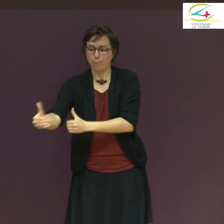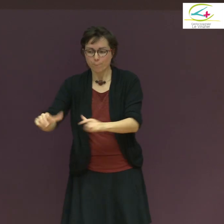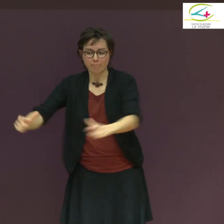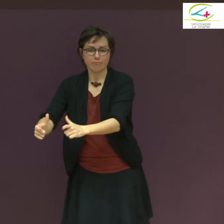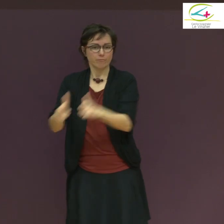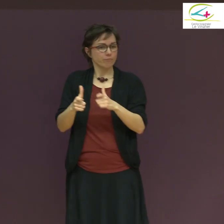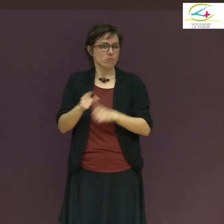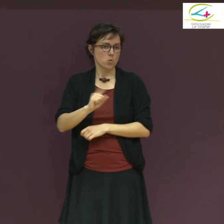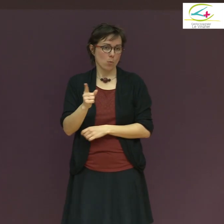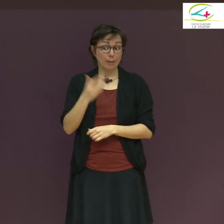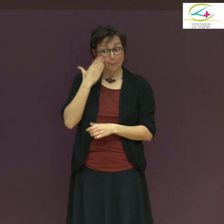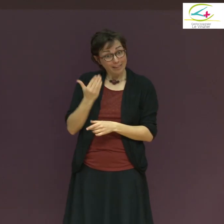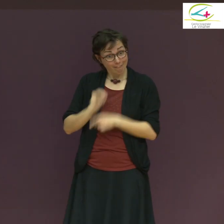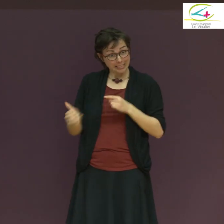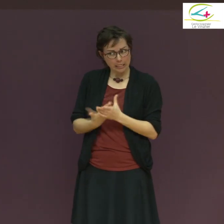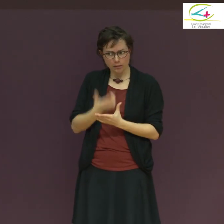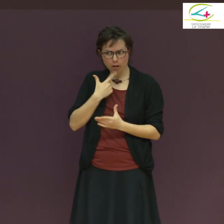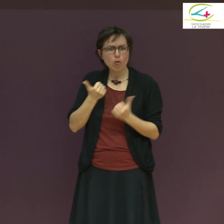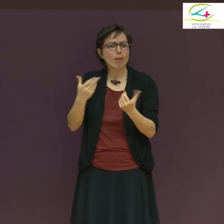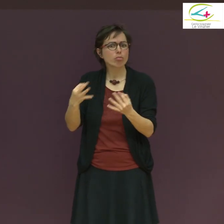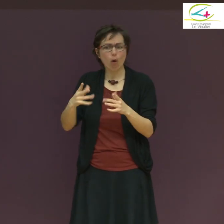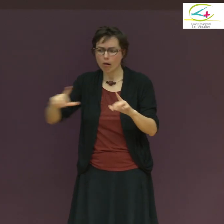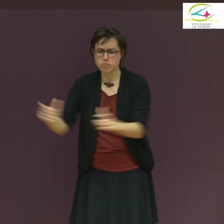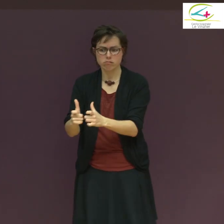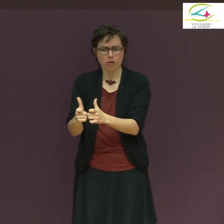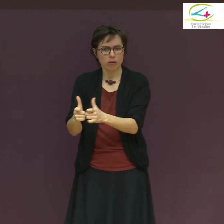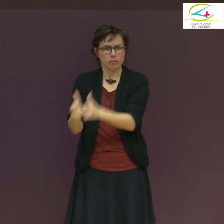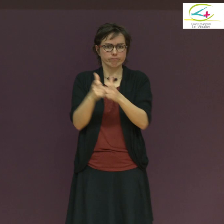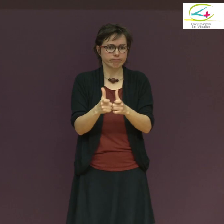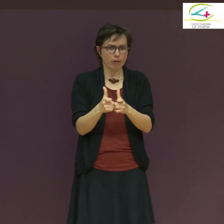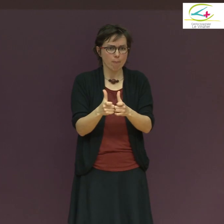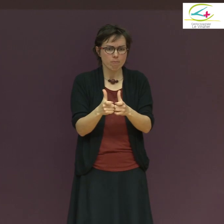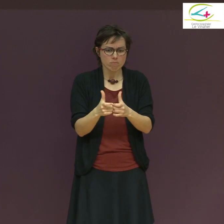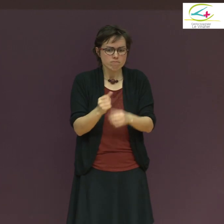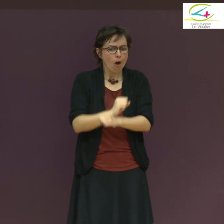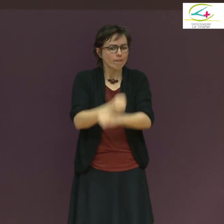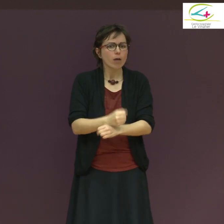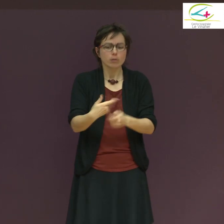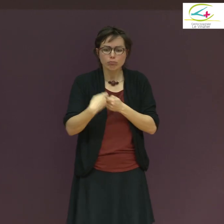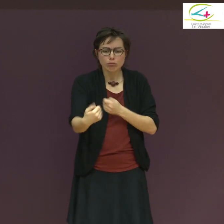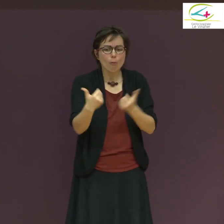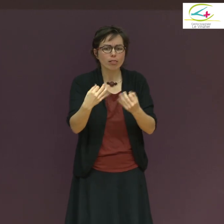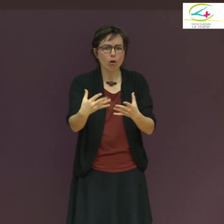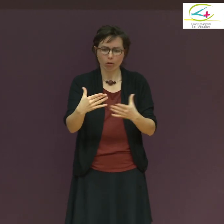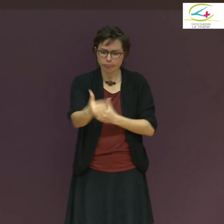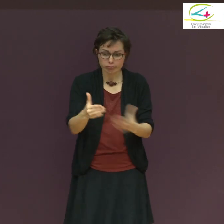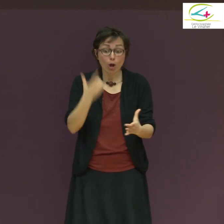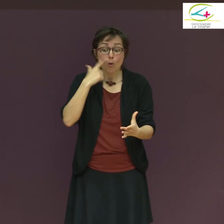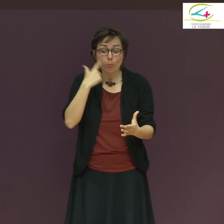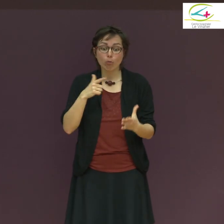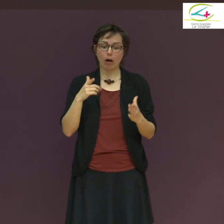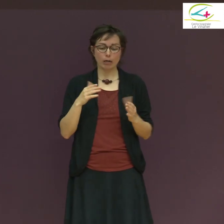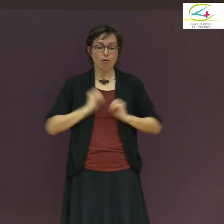combien de temps il faudrait restreindre la liberté de quelqu'un pour que ses idées suicidaires disparaissent en ne faisant